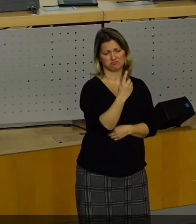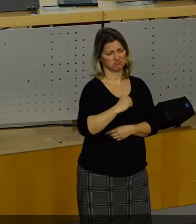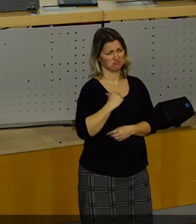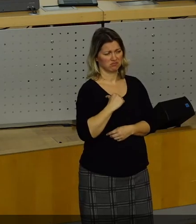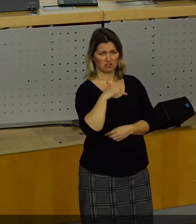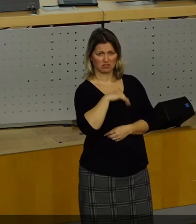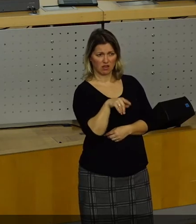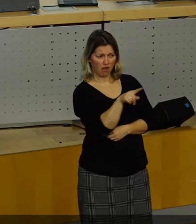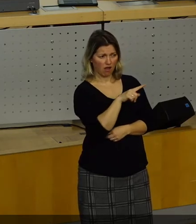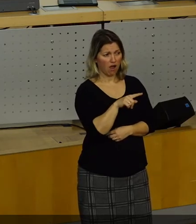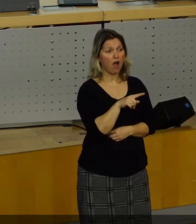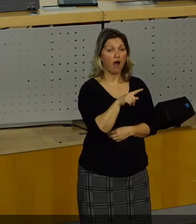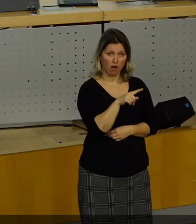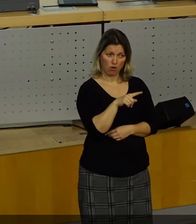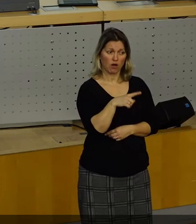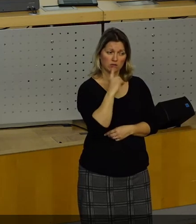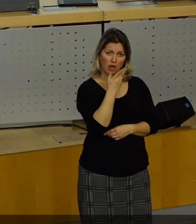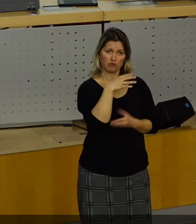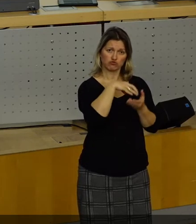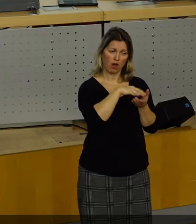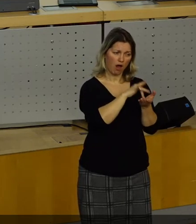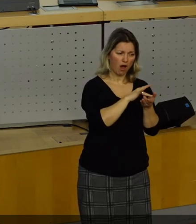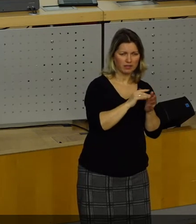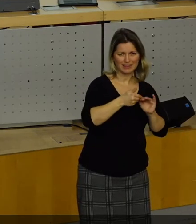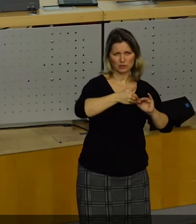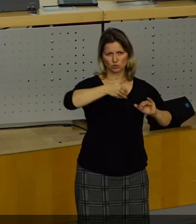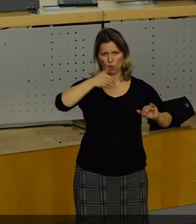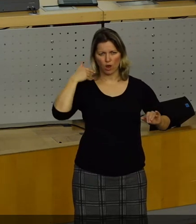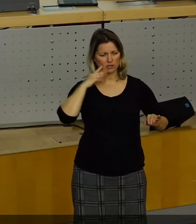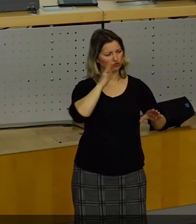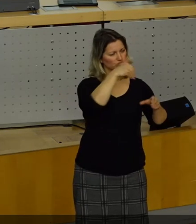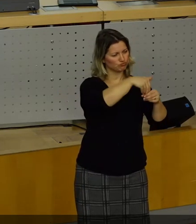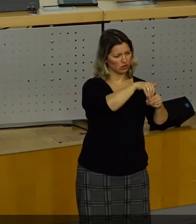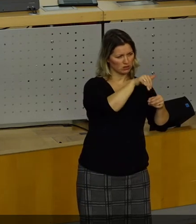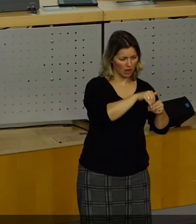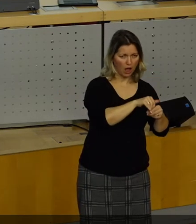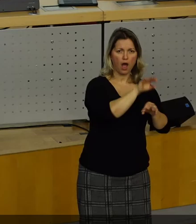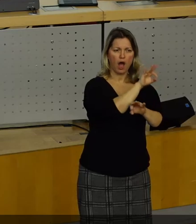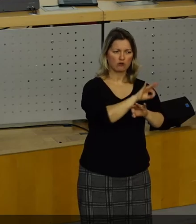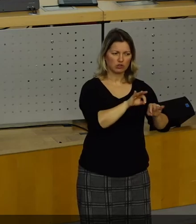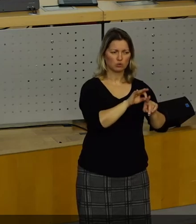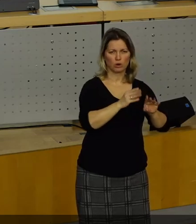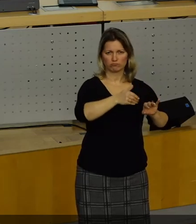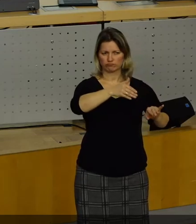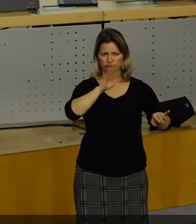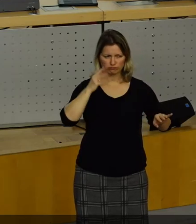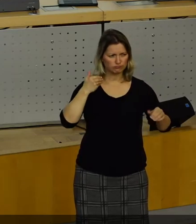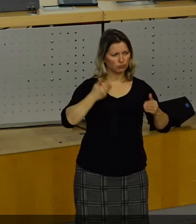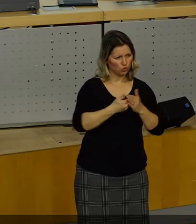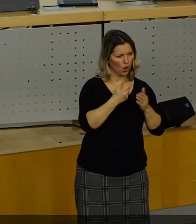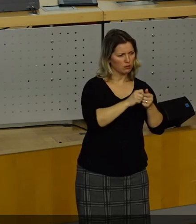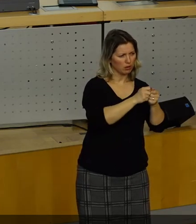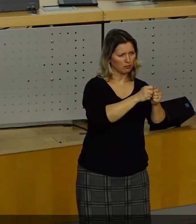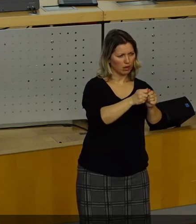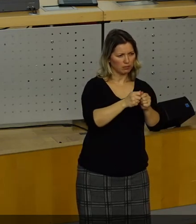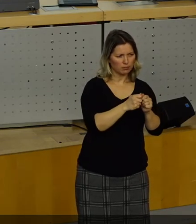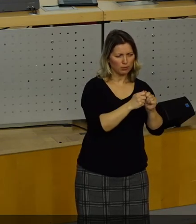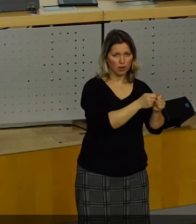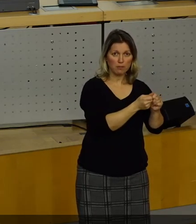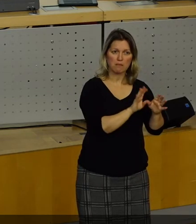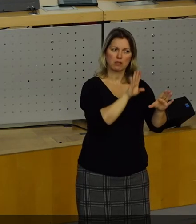alle, auch in historischen Kernen natürlich, haben oftmals auch die Architektur der letzten Jahrzehnte, aber sie bekennen sich auch